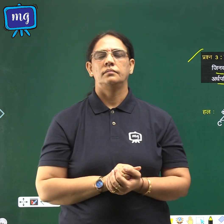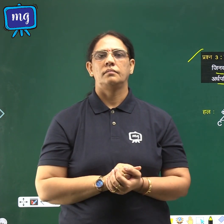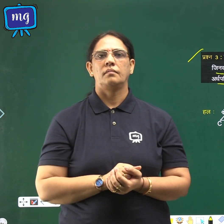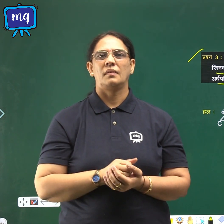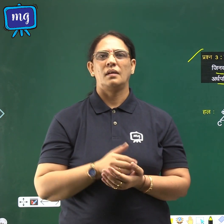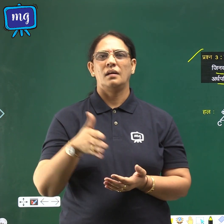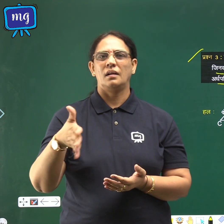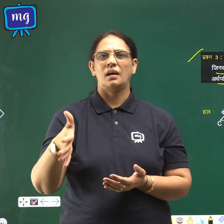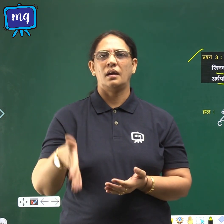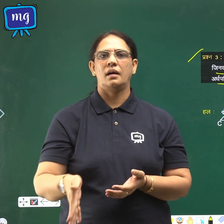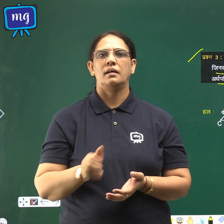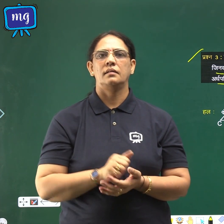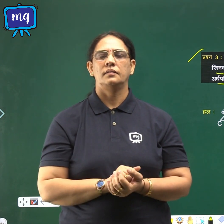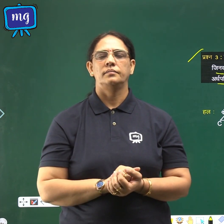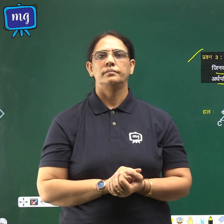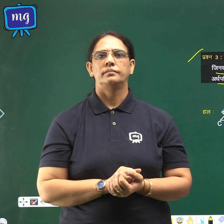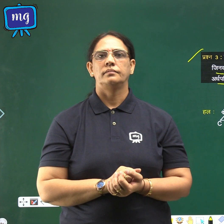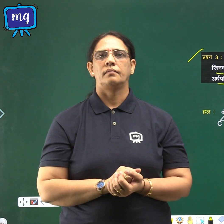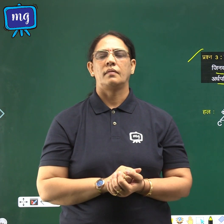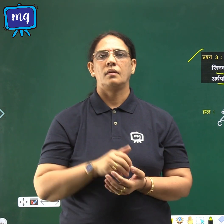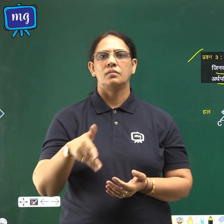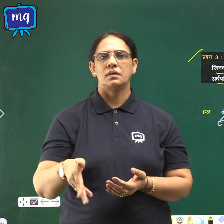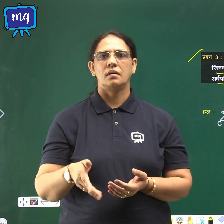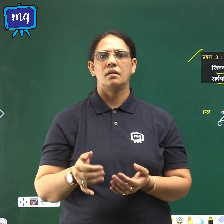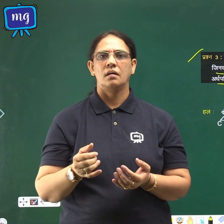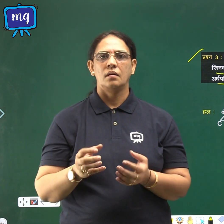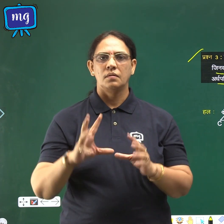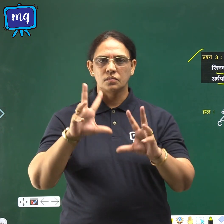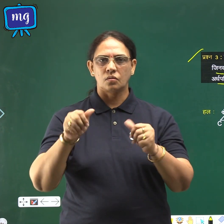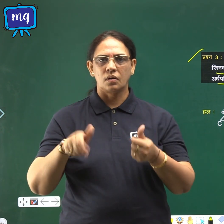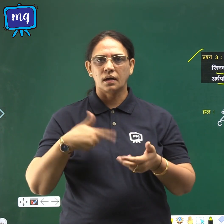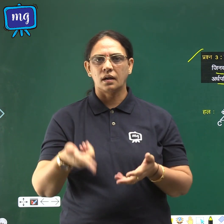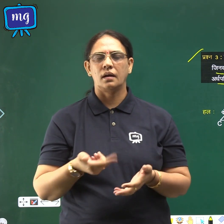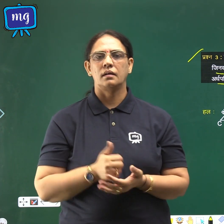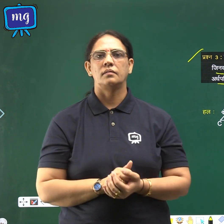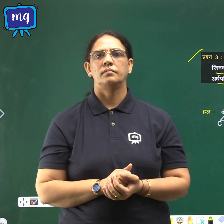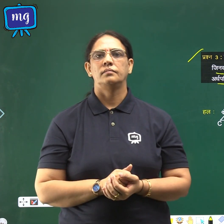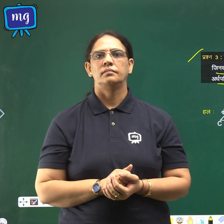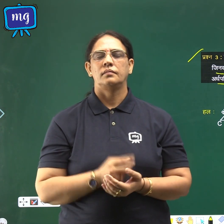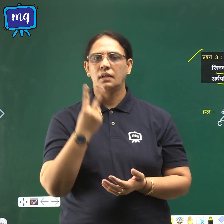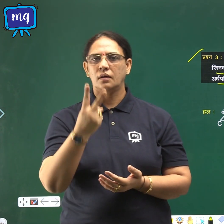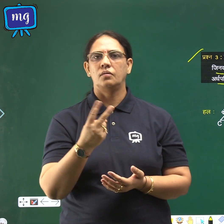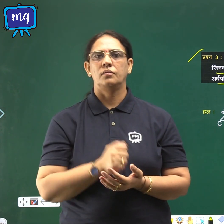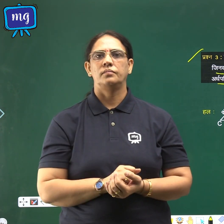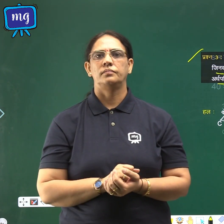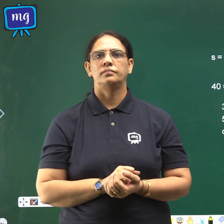नहीं दे रखी, उसे हमें निकालना है। देखो